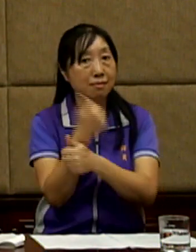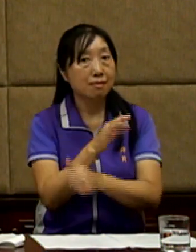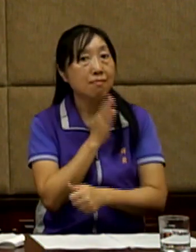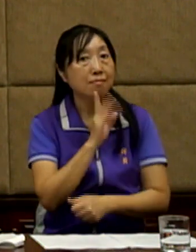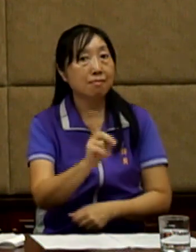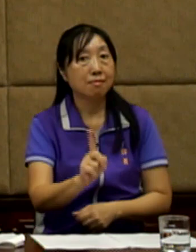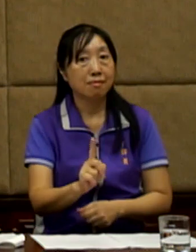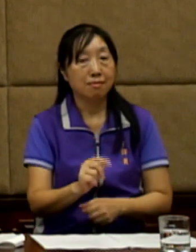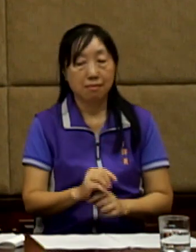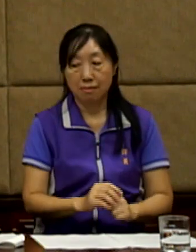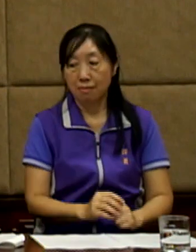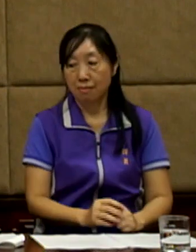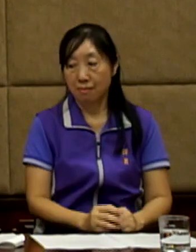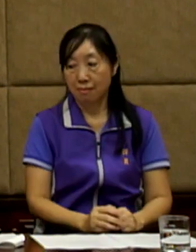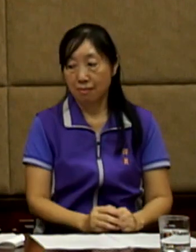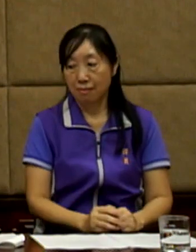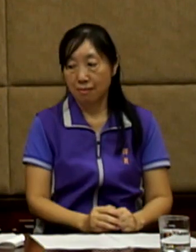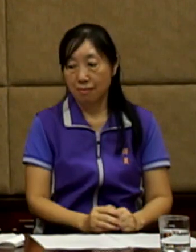在我们